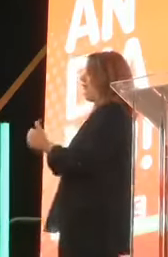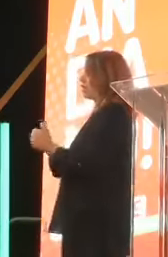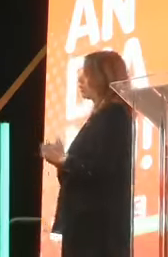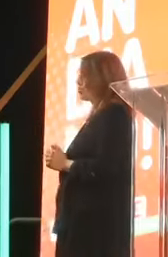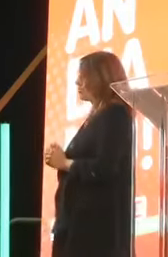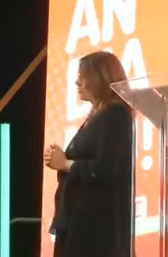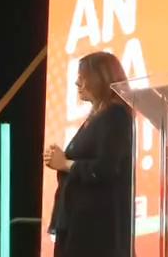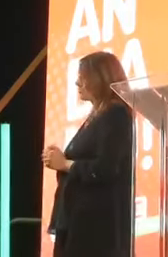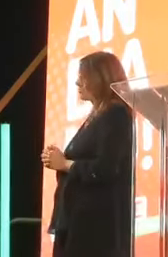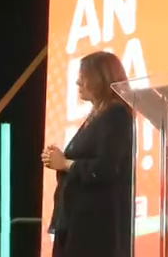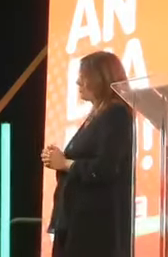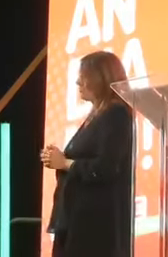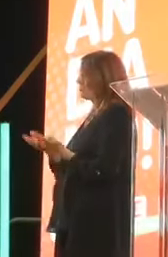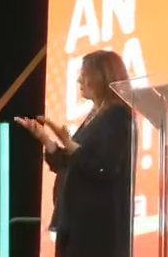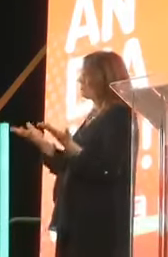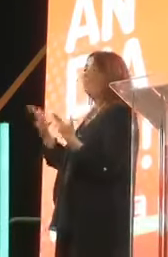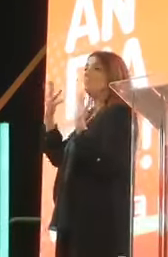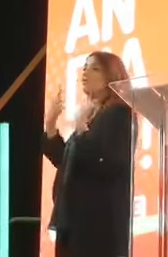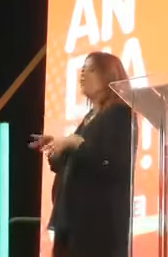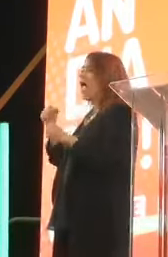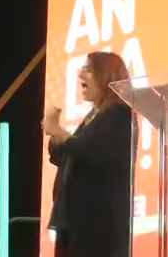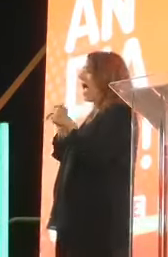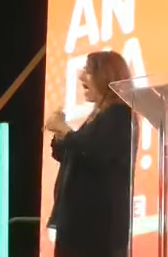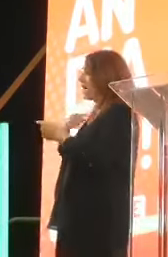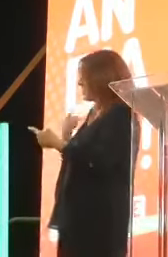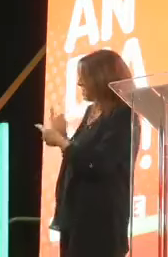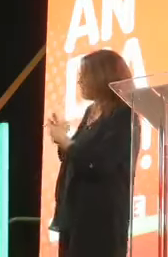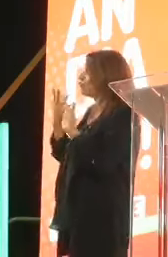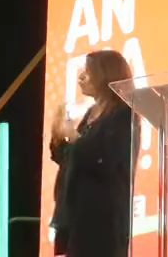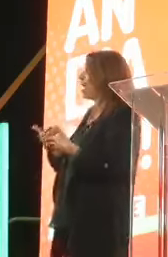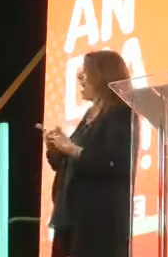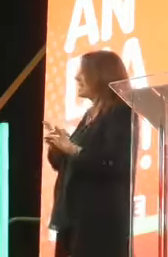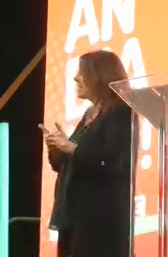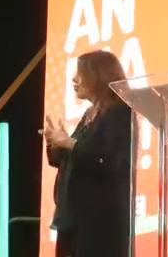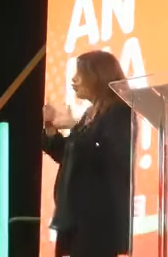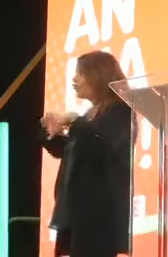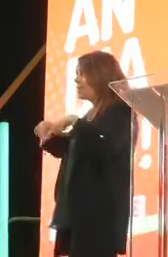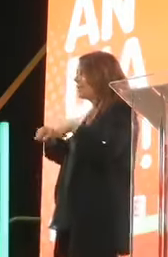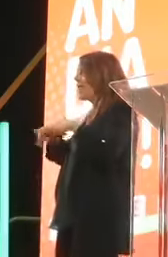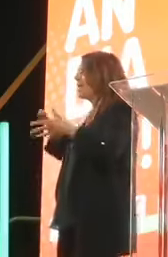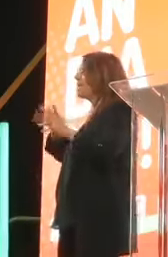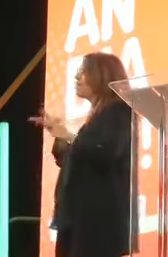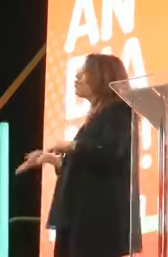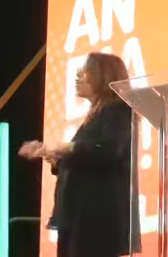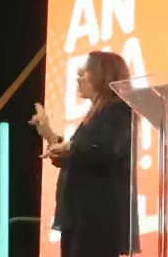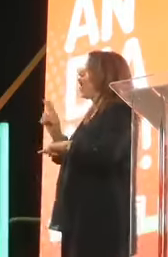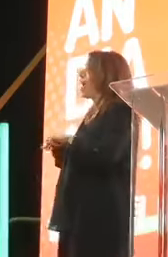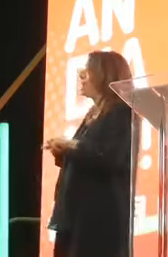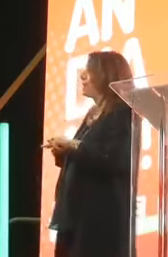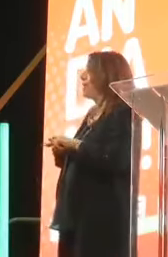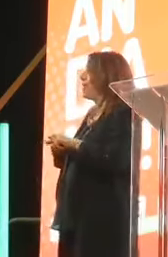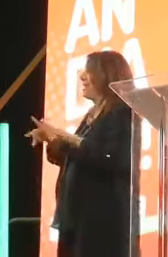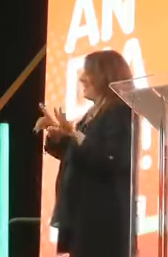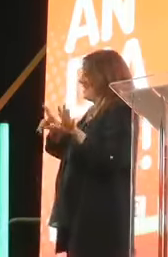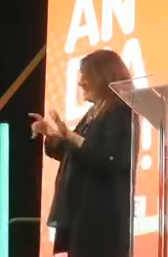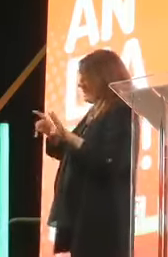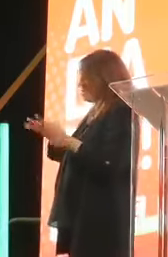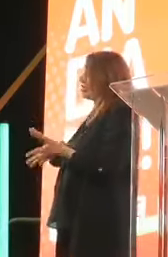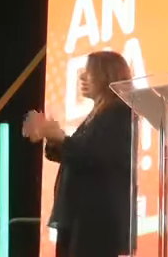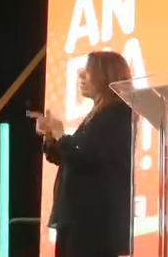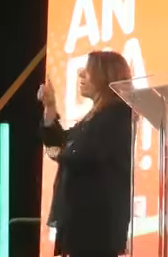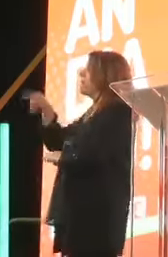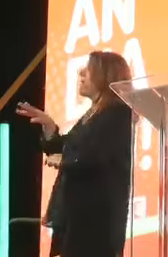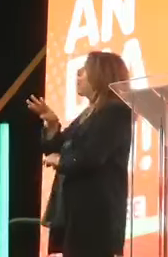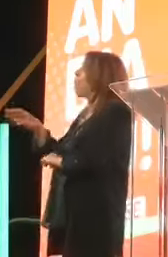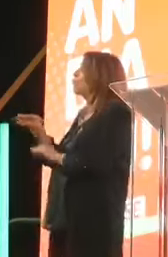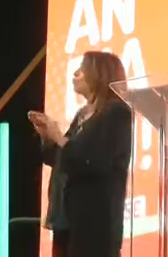State raddoppiando con questi anni di lavoro gli asili nido in questa città, da 700 a 1400 posti, fa